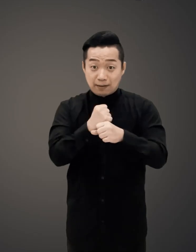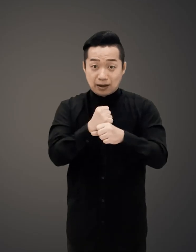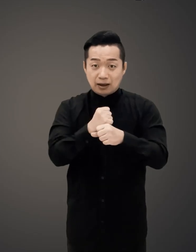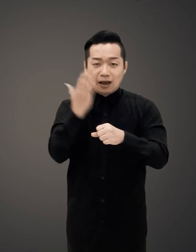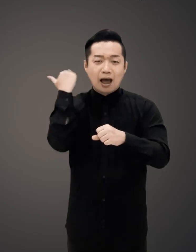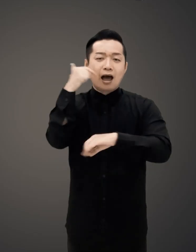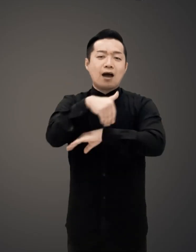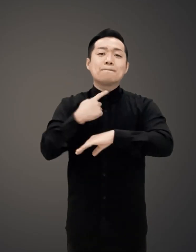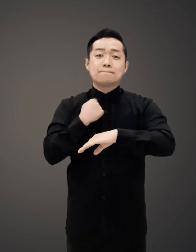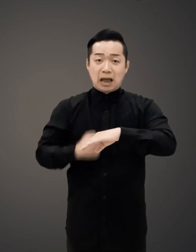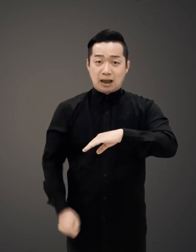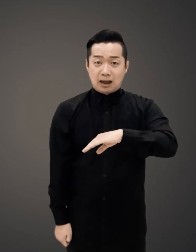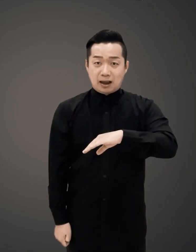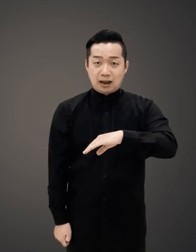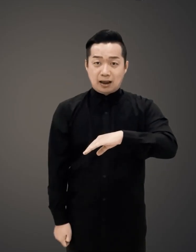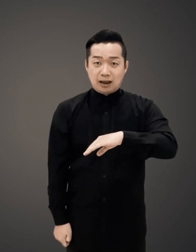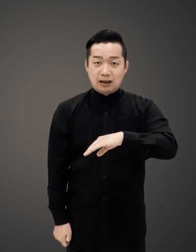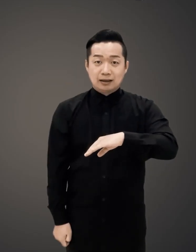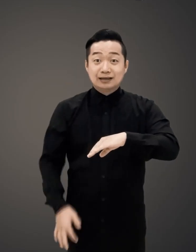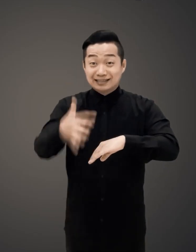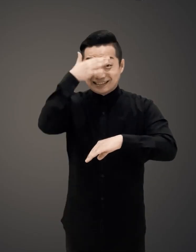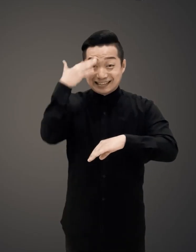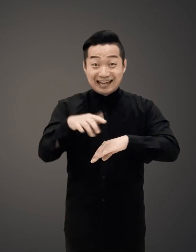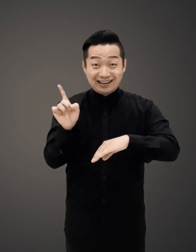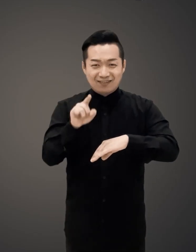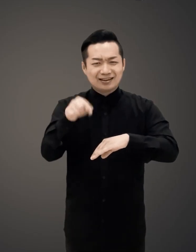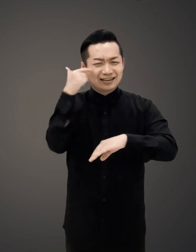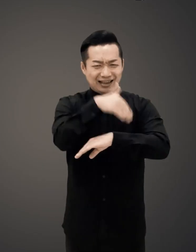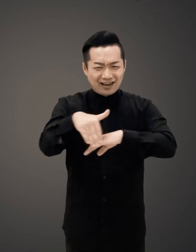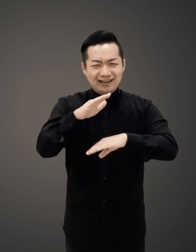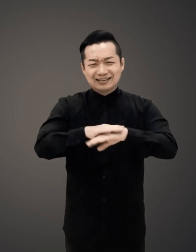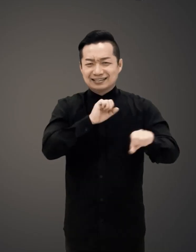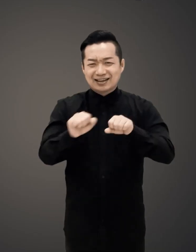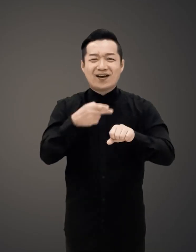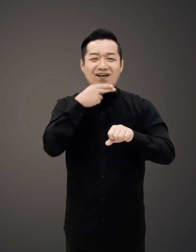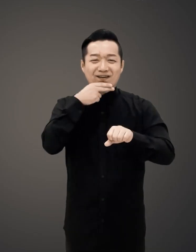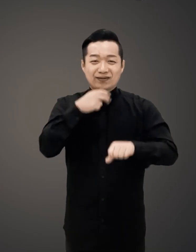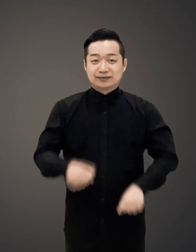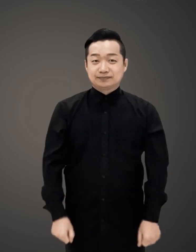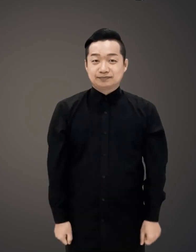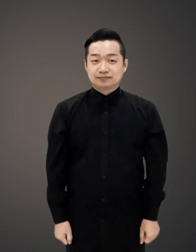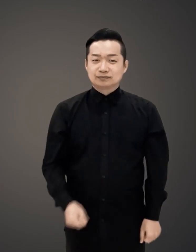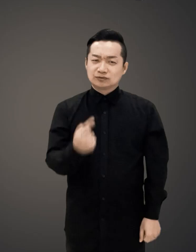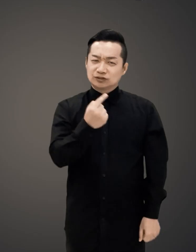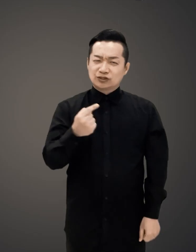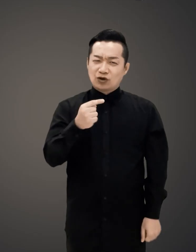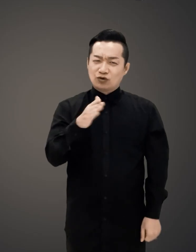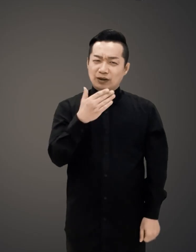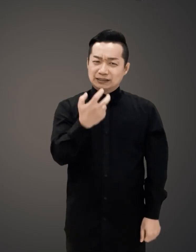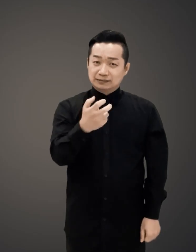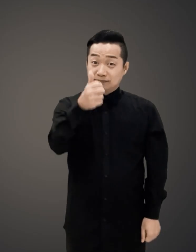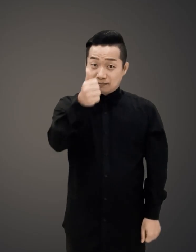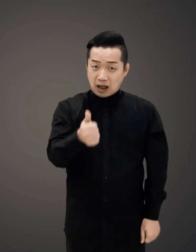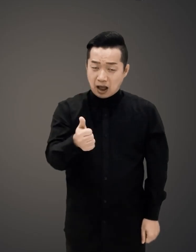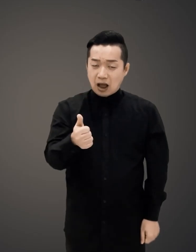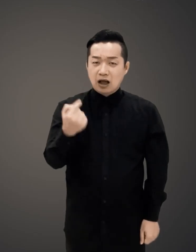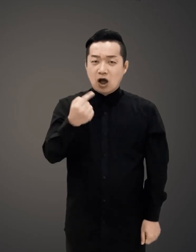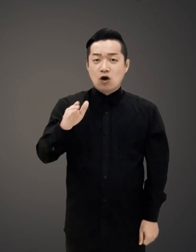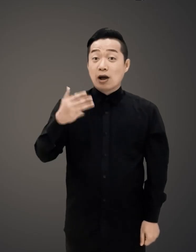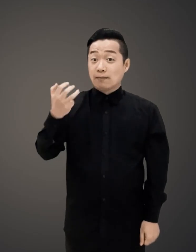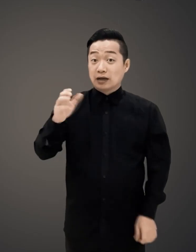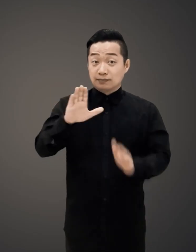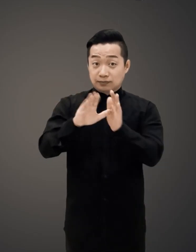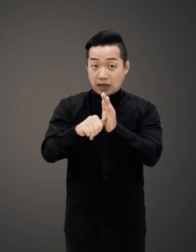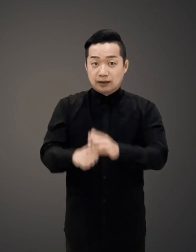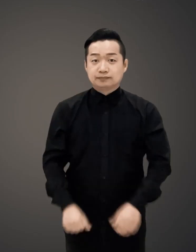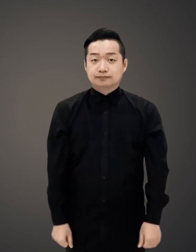하겠다는 그런 계획도 있었습니다. 물론 아주 다행히도 그런 계획은 실현되지 않았고요. 근데 한 1970년대 말